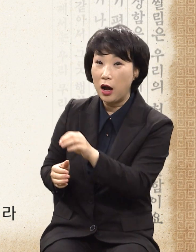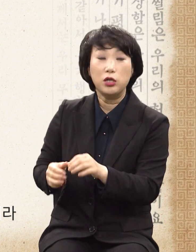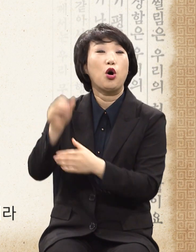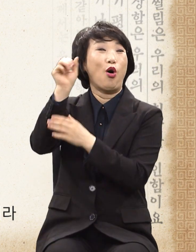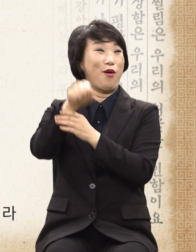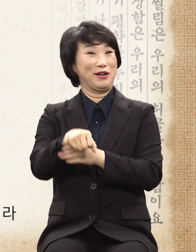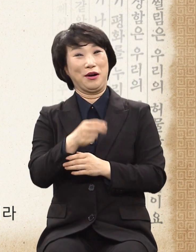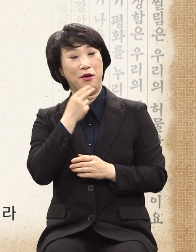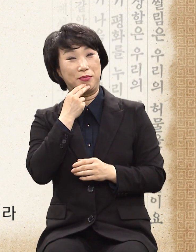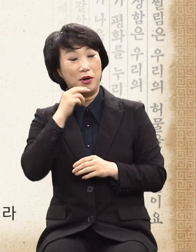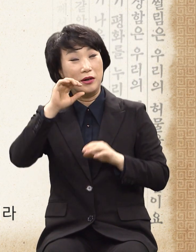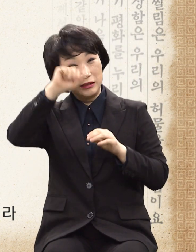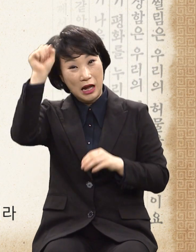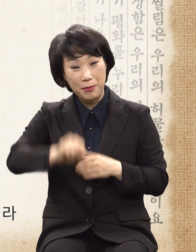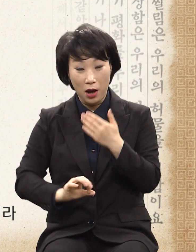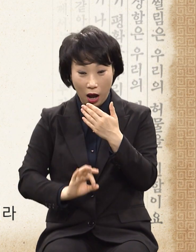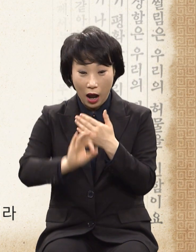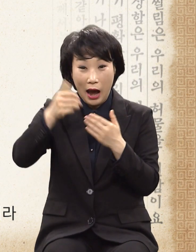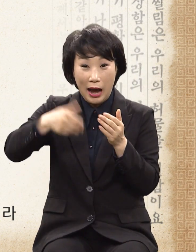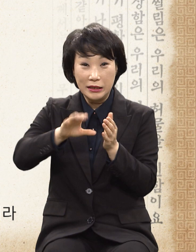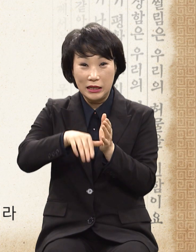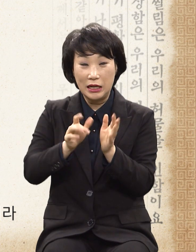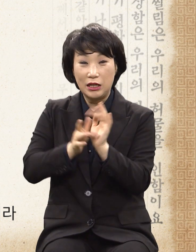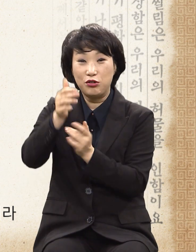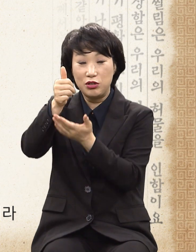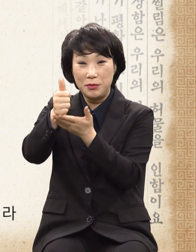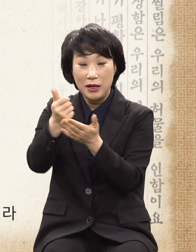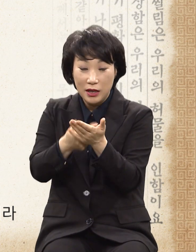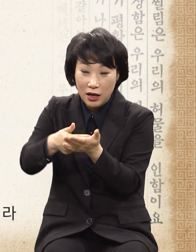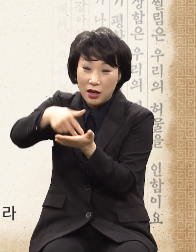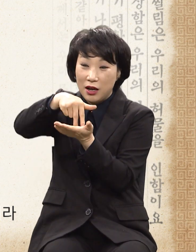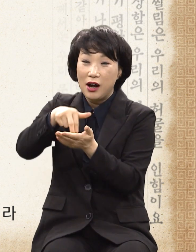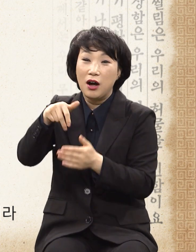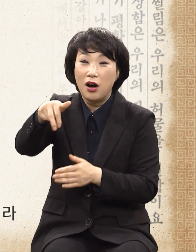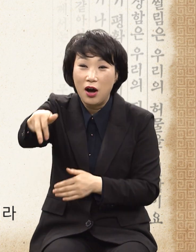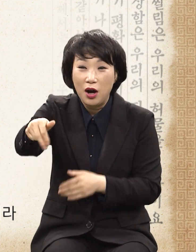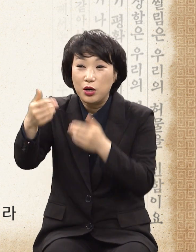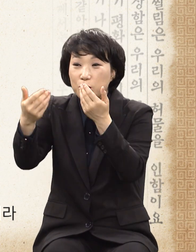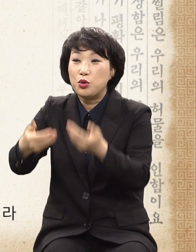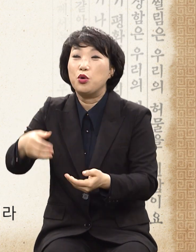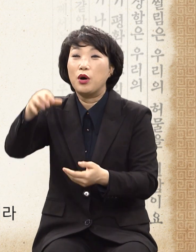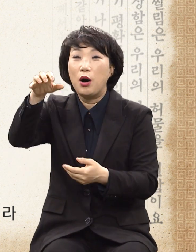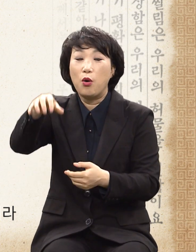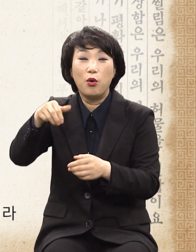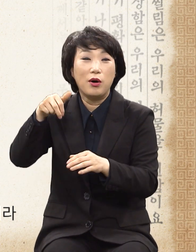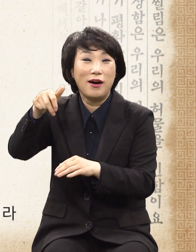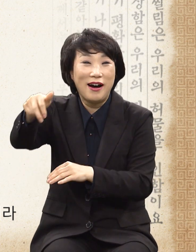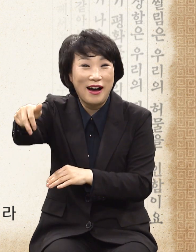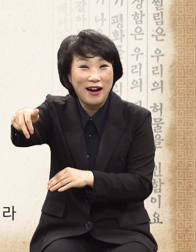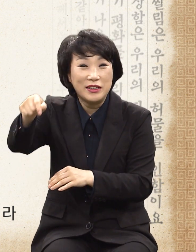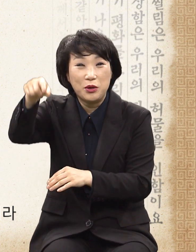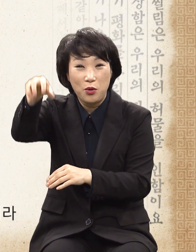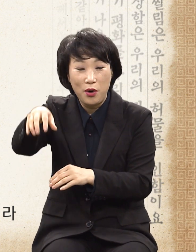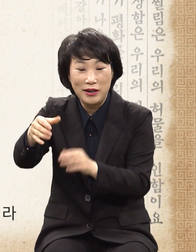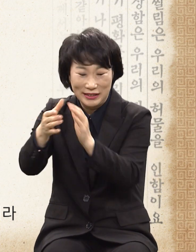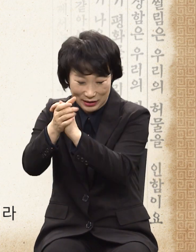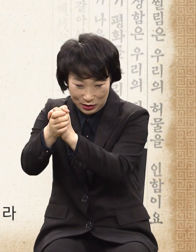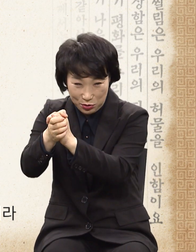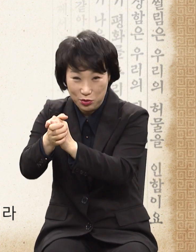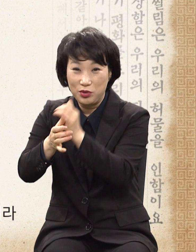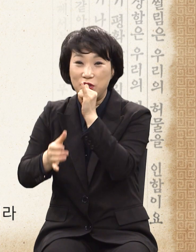아니하시니라. 새벽 오히려 미명에 예수께서 일어나 나아가 한적한 곳으로 가사